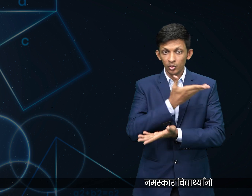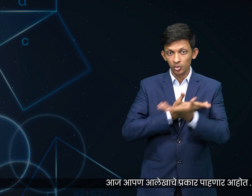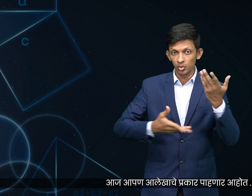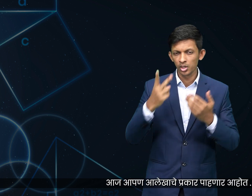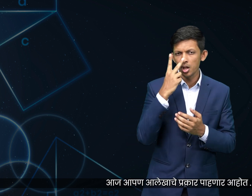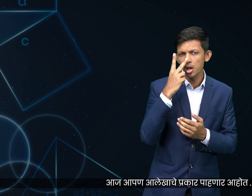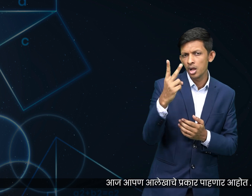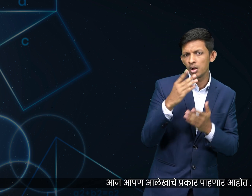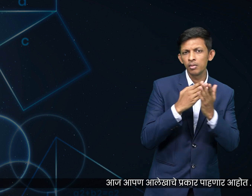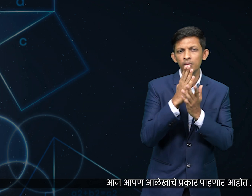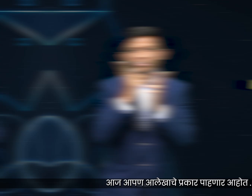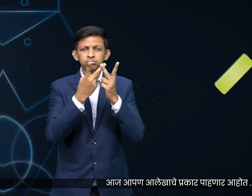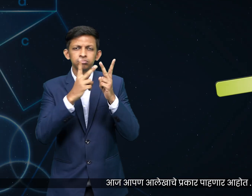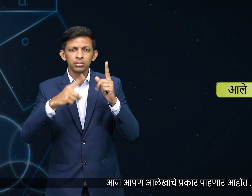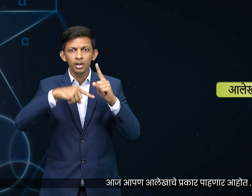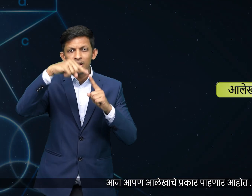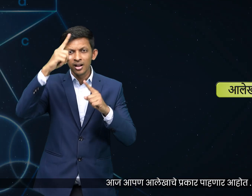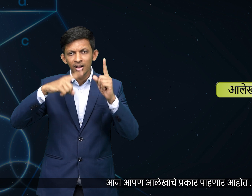आज आपण आलेखाचे प्रकार पाहणार आहोत.